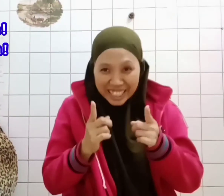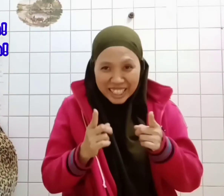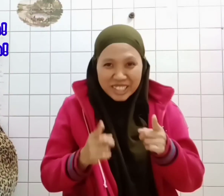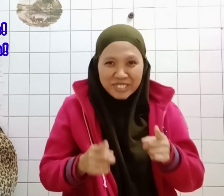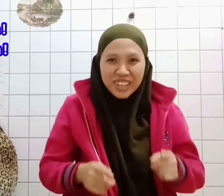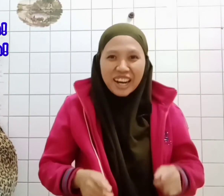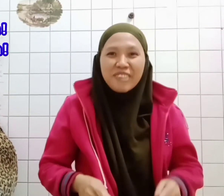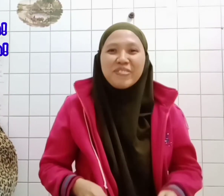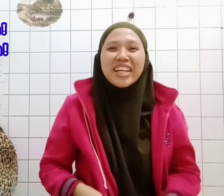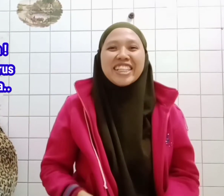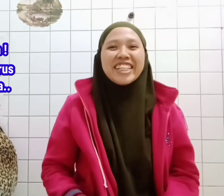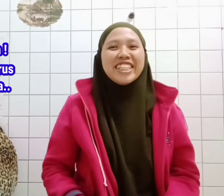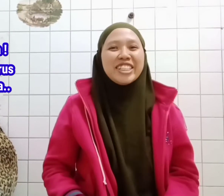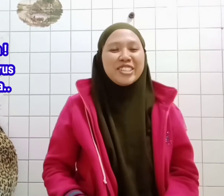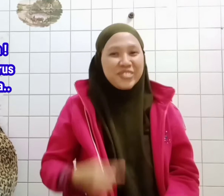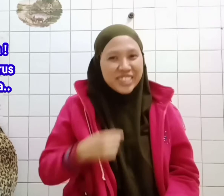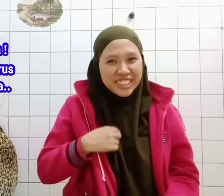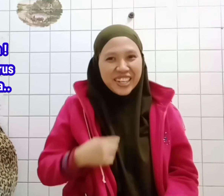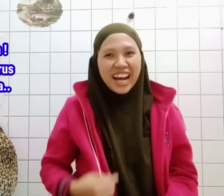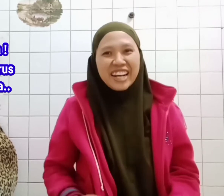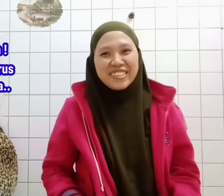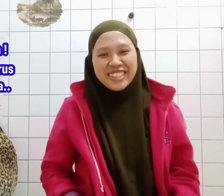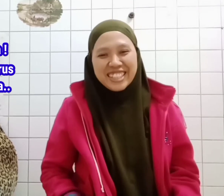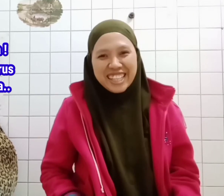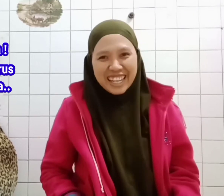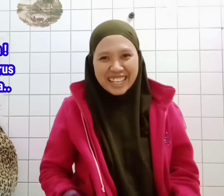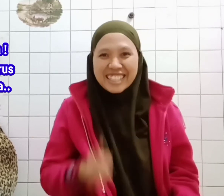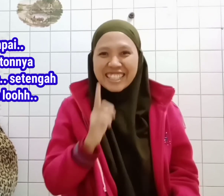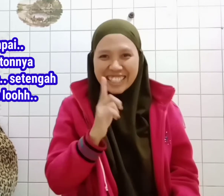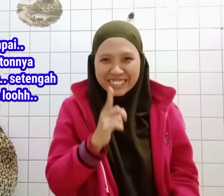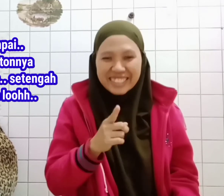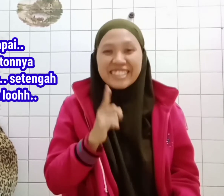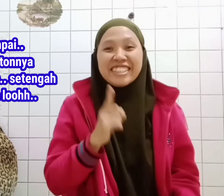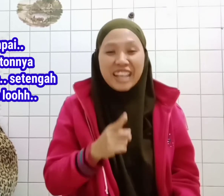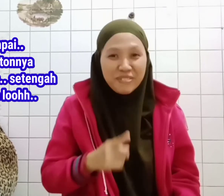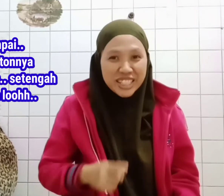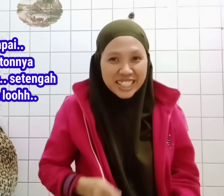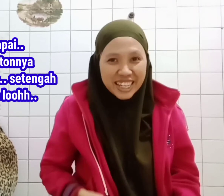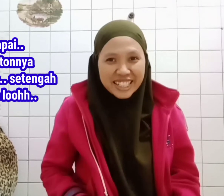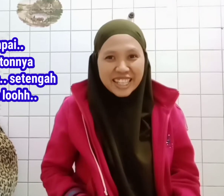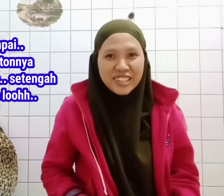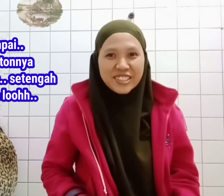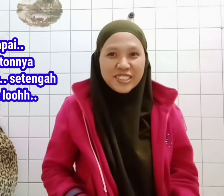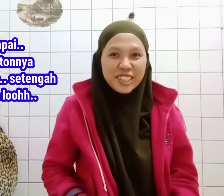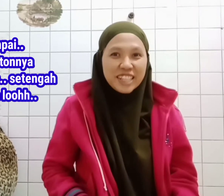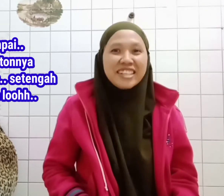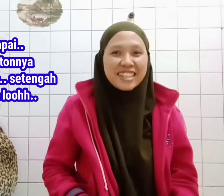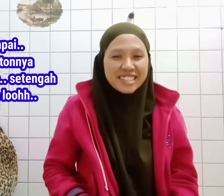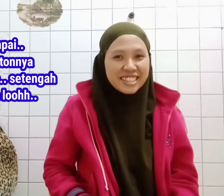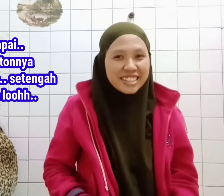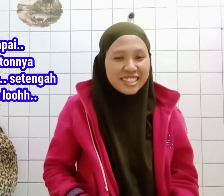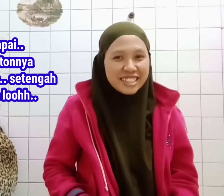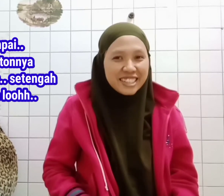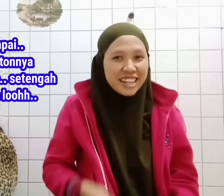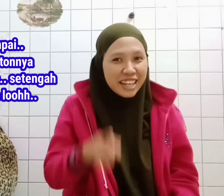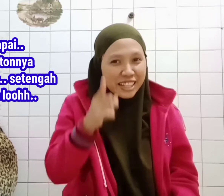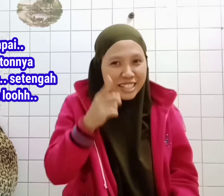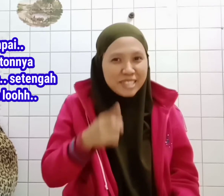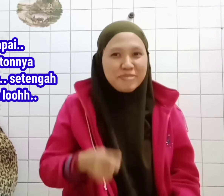Jangan lupa pantengin terus video aku ya, terus sampai selesai nonton ya, jangan setengah-setengah, nanti